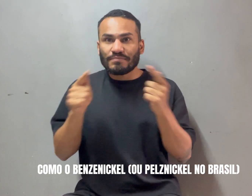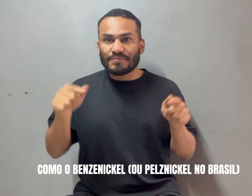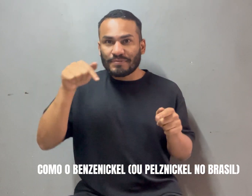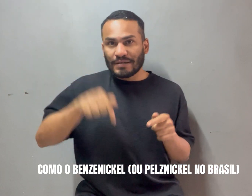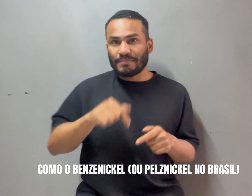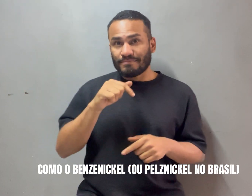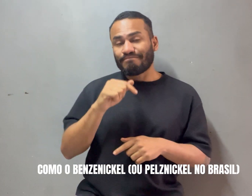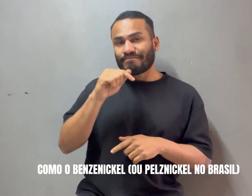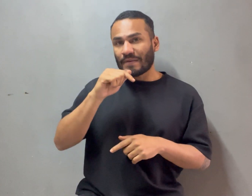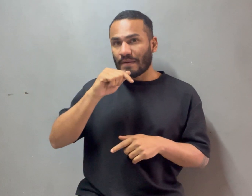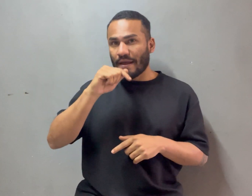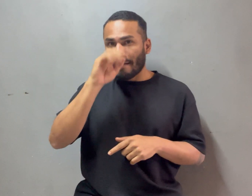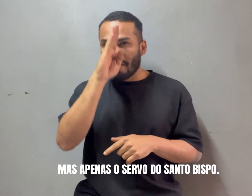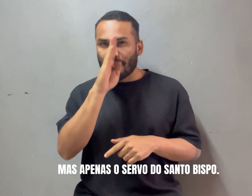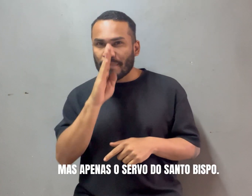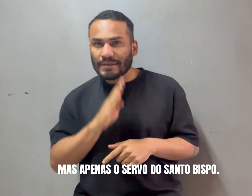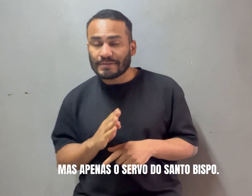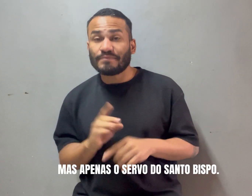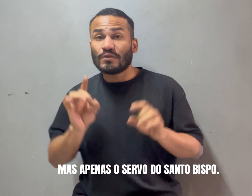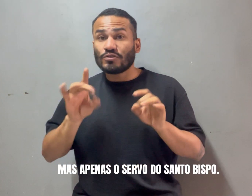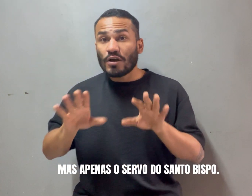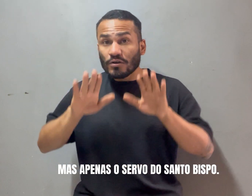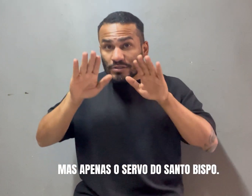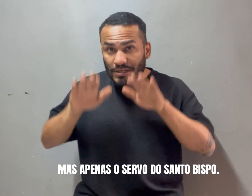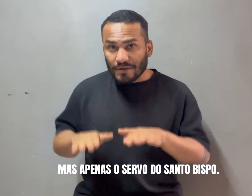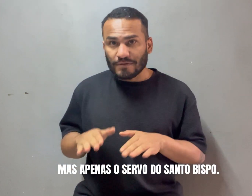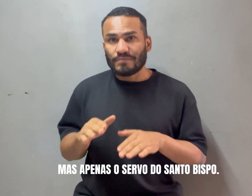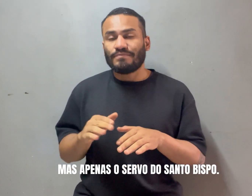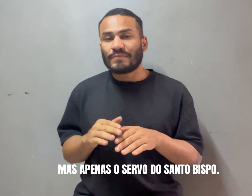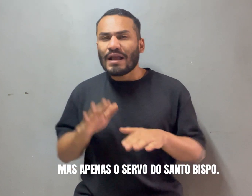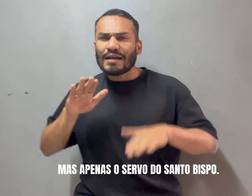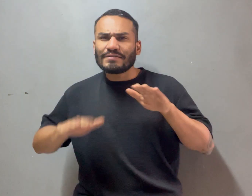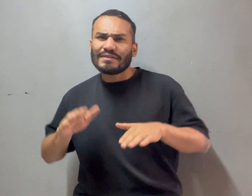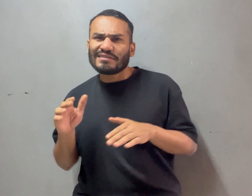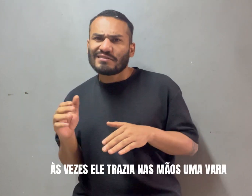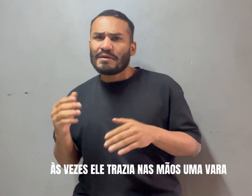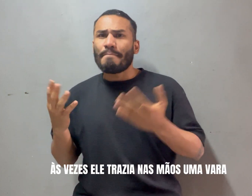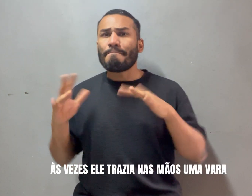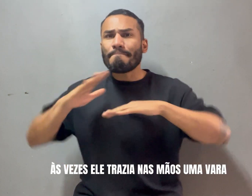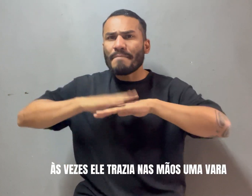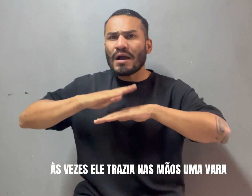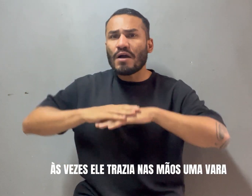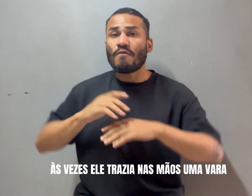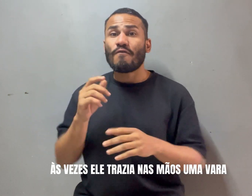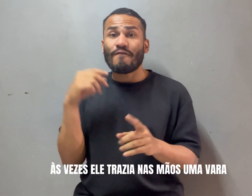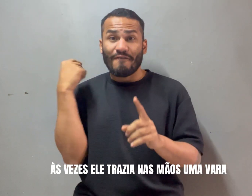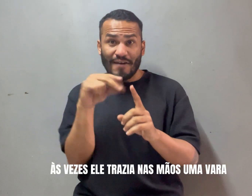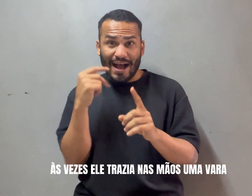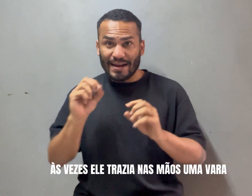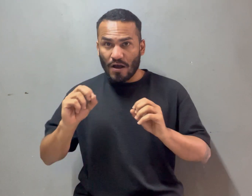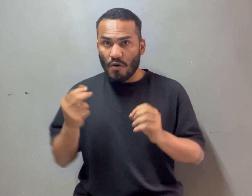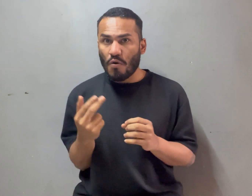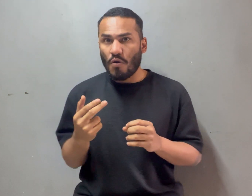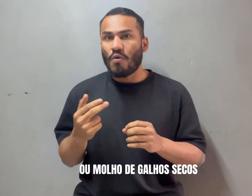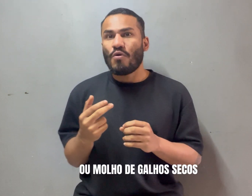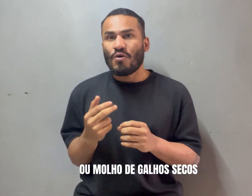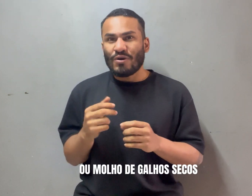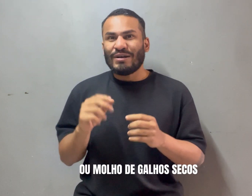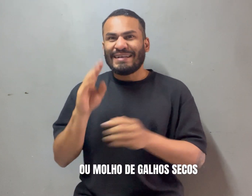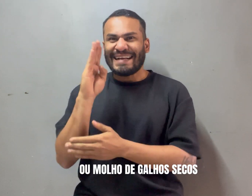Pelsníquel no Brasil, mas apenas o servo do Santo Bispo. Às vezes ele trazia nas mãos uma vara ou molho de